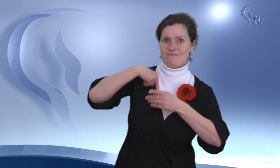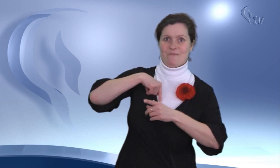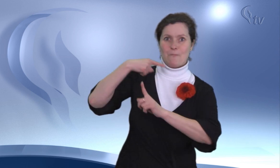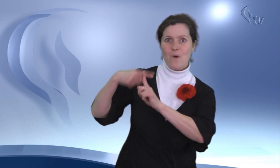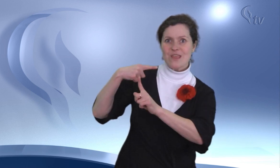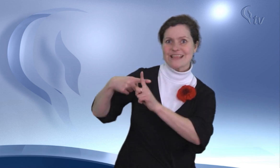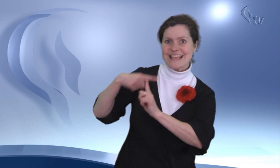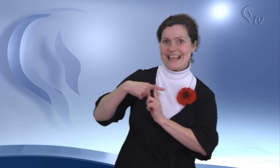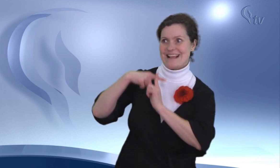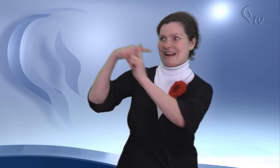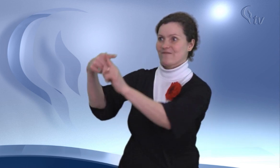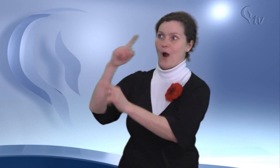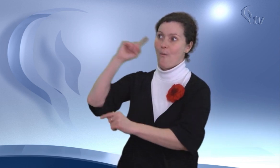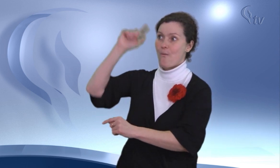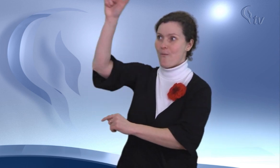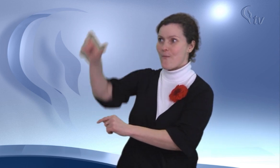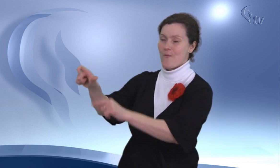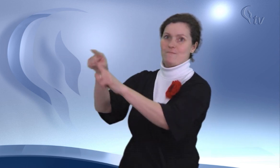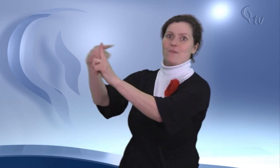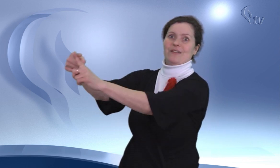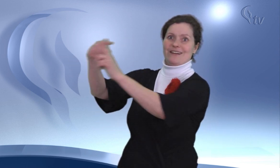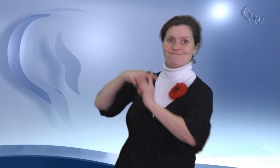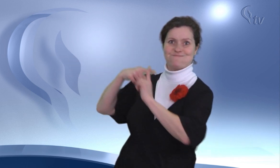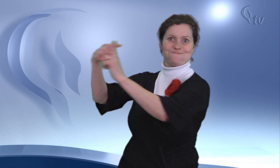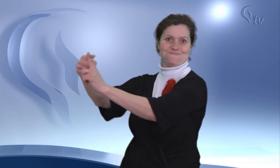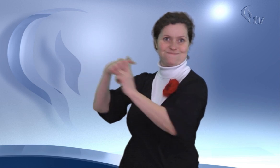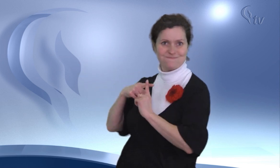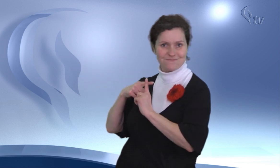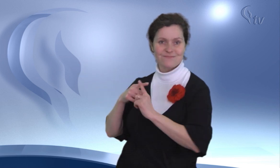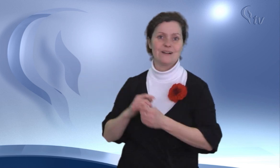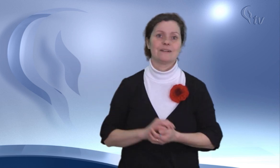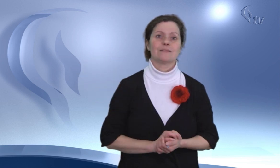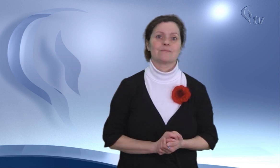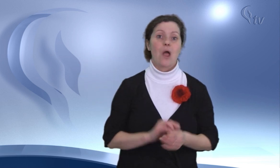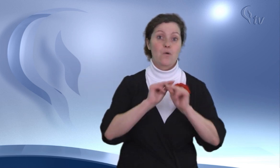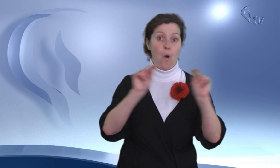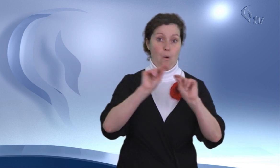suhtlemisel avatud, siis on ka kuulja positiivselt meelestatud ja avatud.